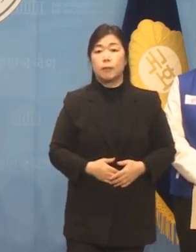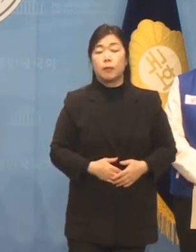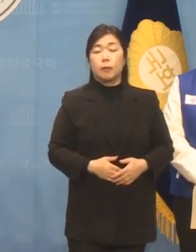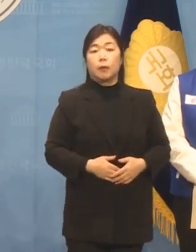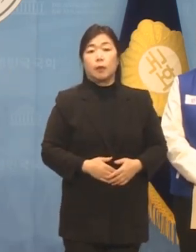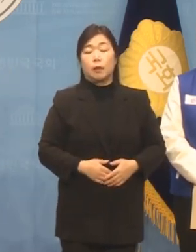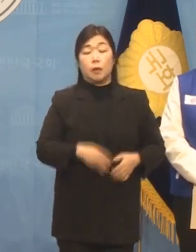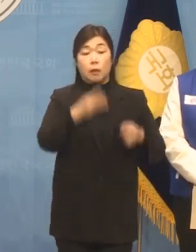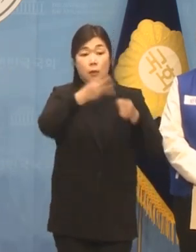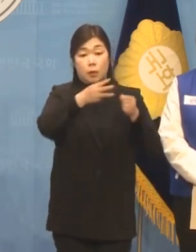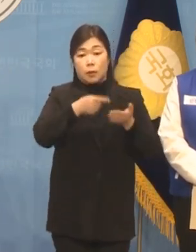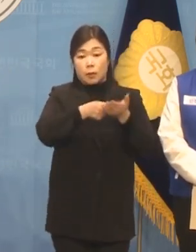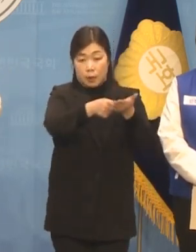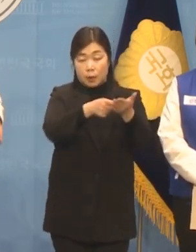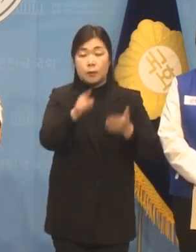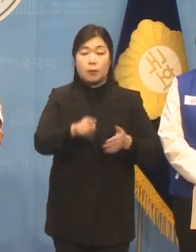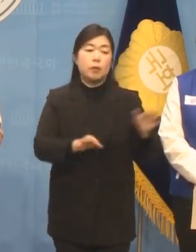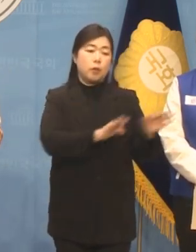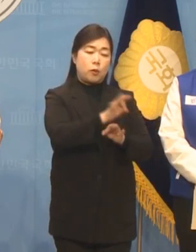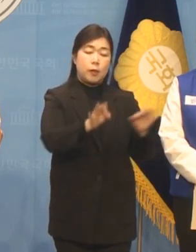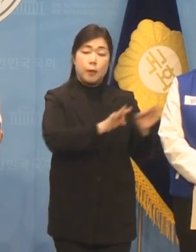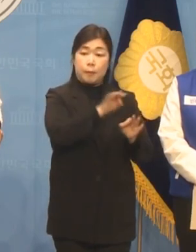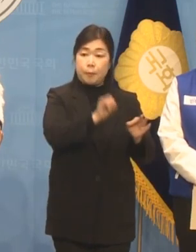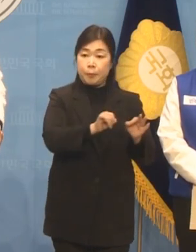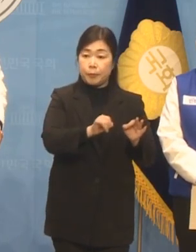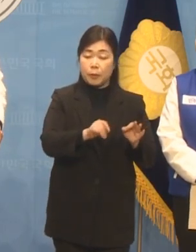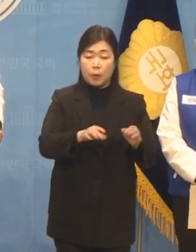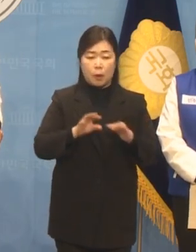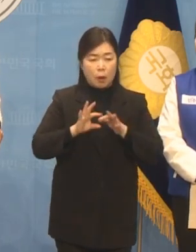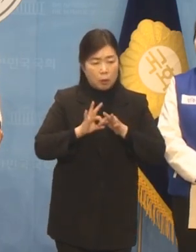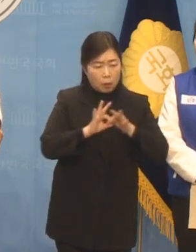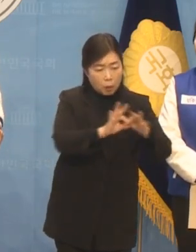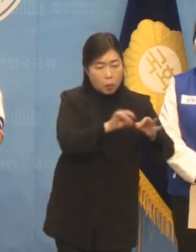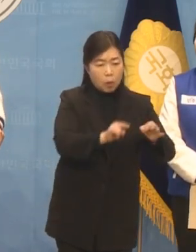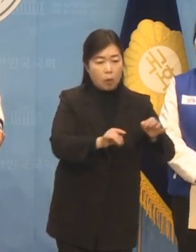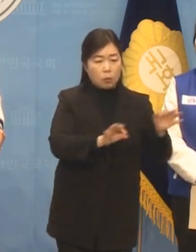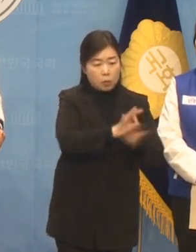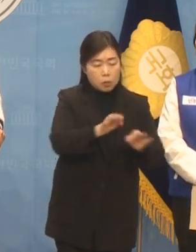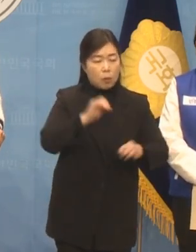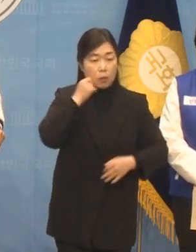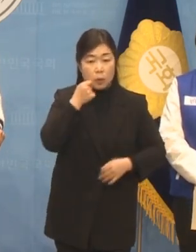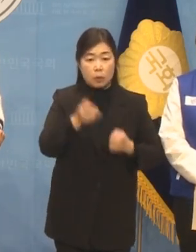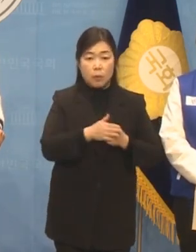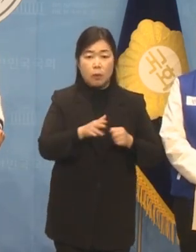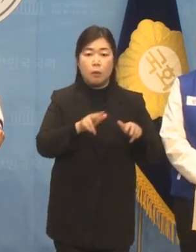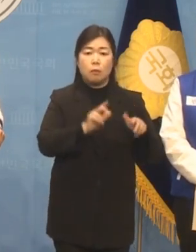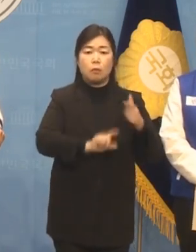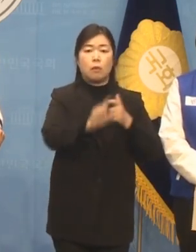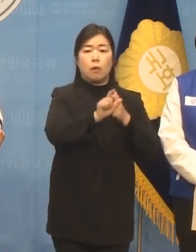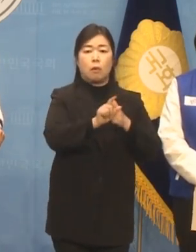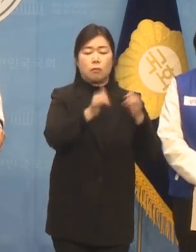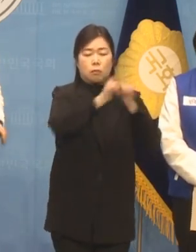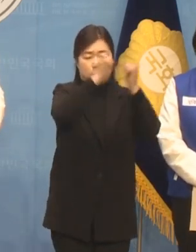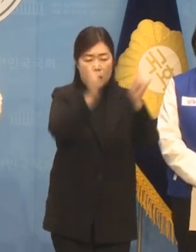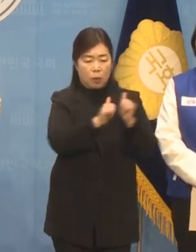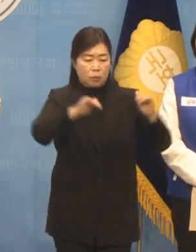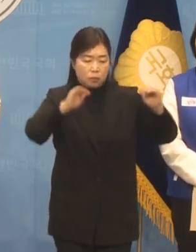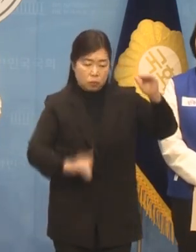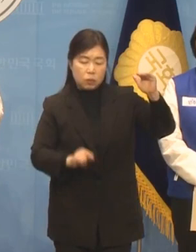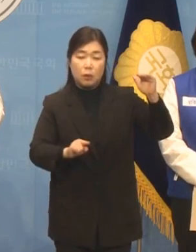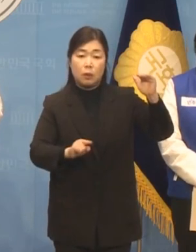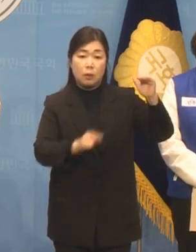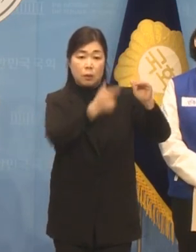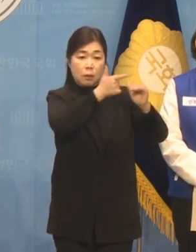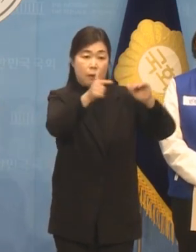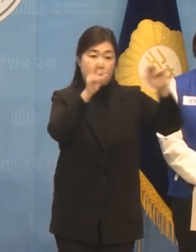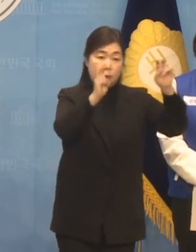예, 세 번째 제안 드리는 것은 경제 위기 상황이 장기화되면서 우리 사회의 불평등과 양극화가 심화되고 있습니다. 특히 대기업과 중소기업